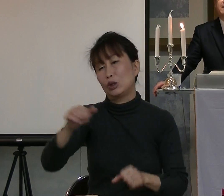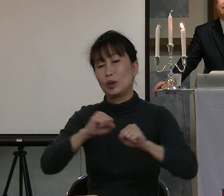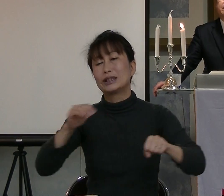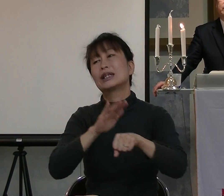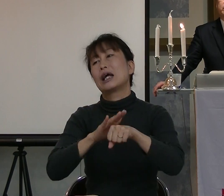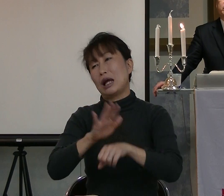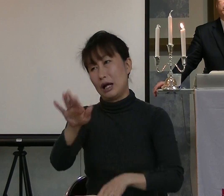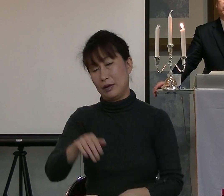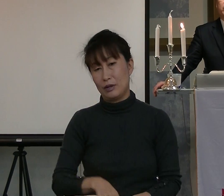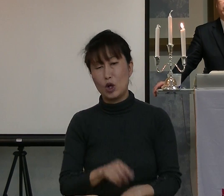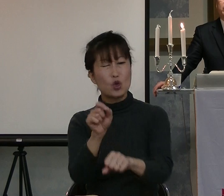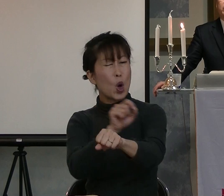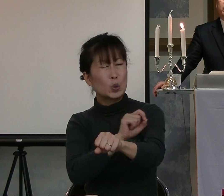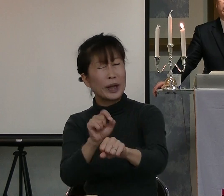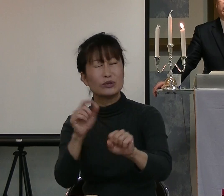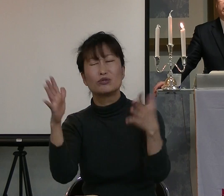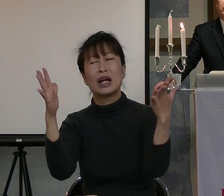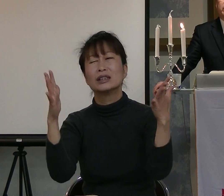ありません。